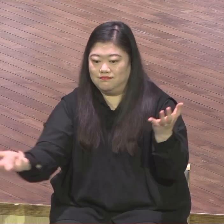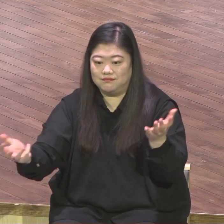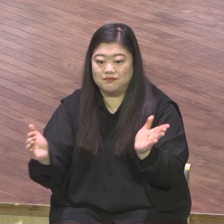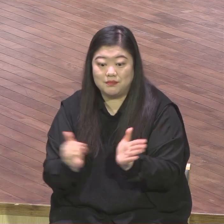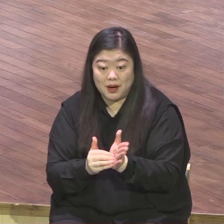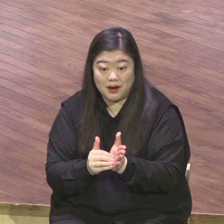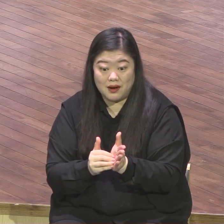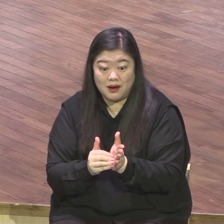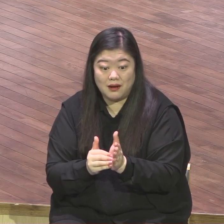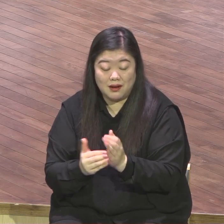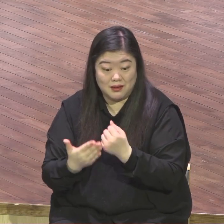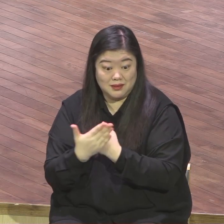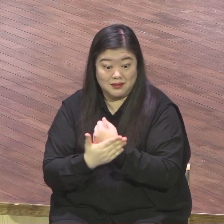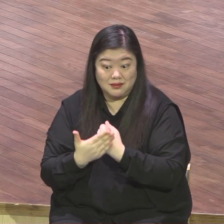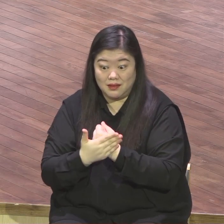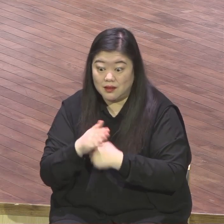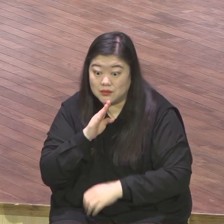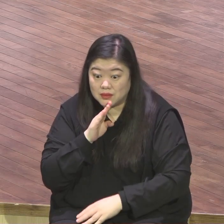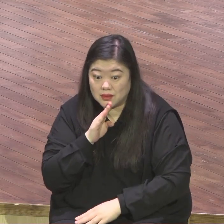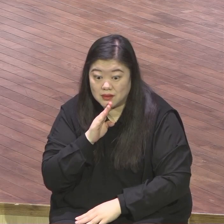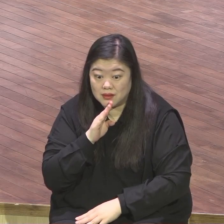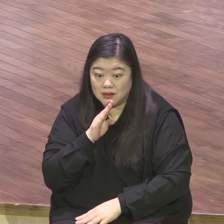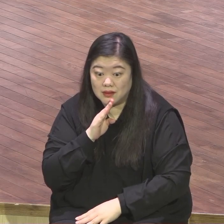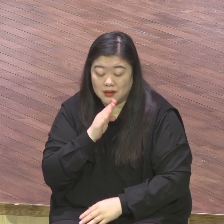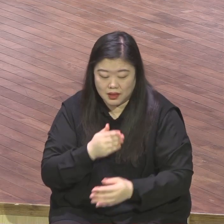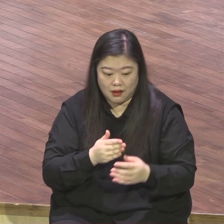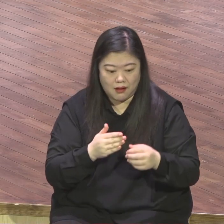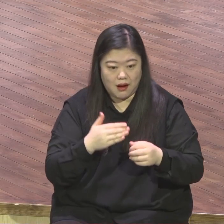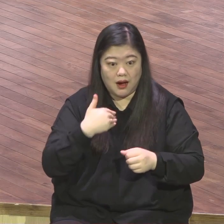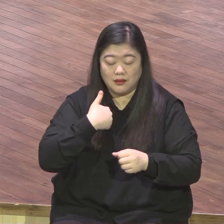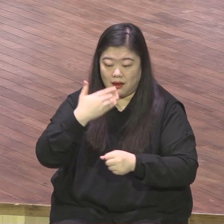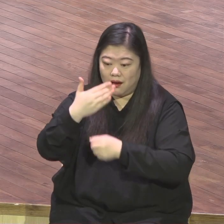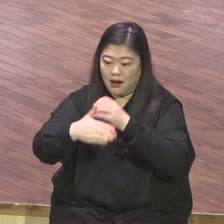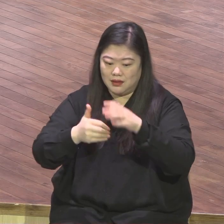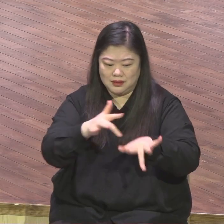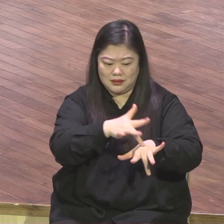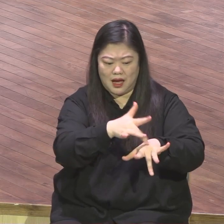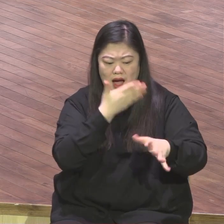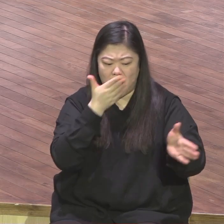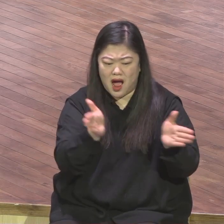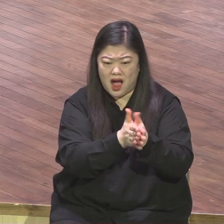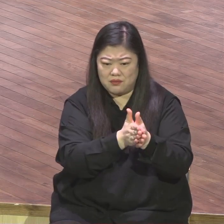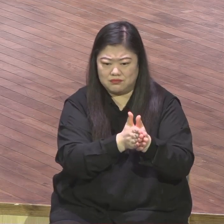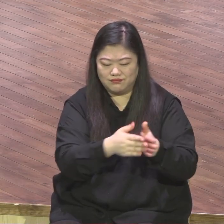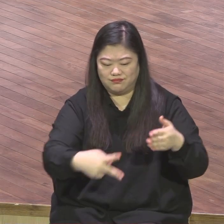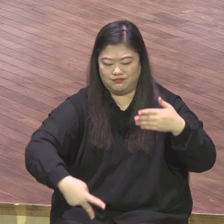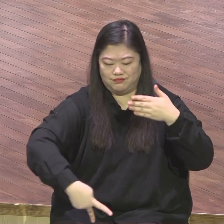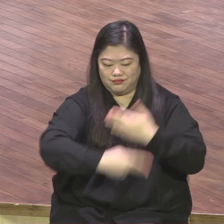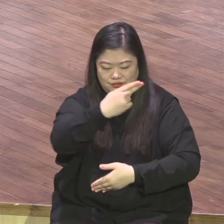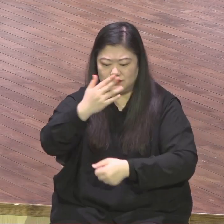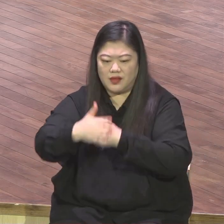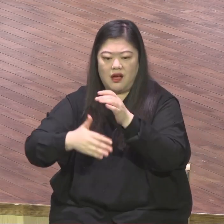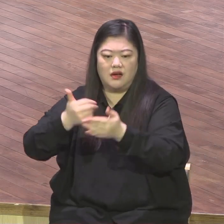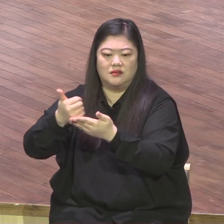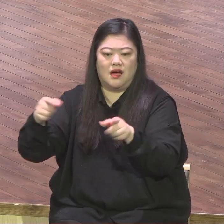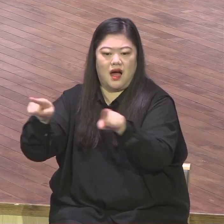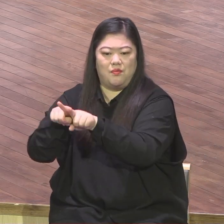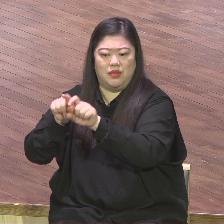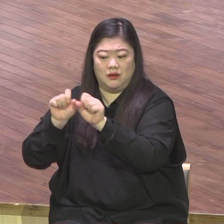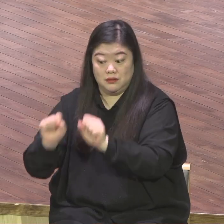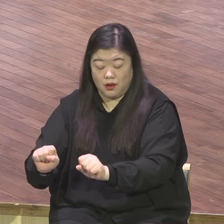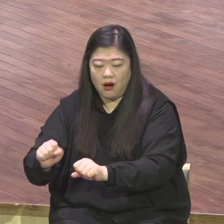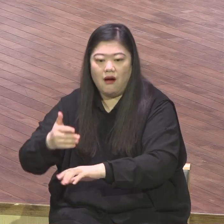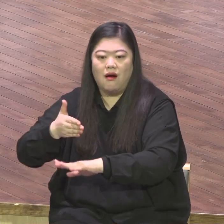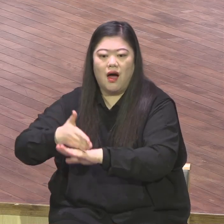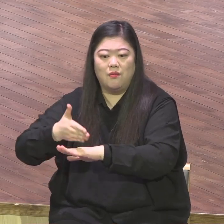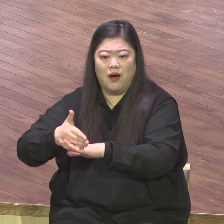해방시켜 주신 것만 해도 감사한데, 우리를 통해서 237 나라 5천 종족 복음을 이루는데 나를